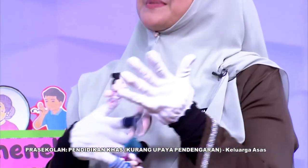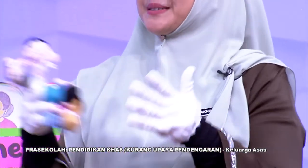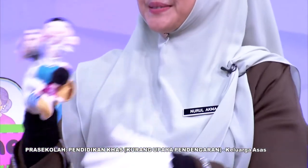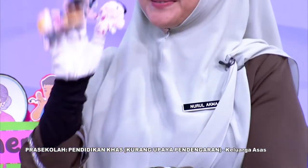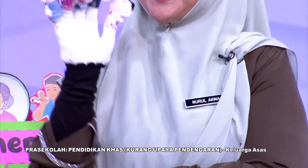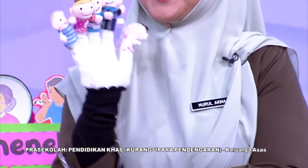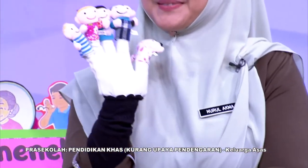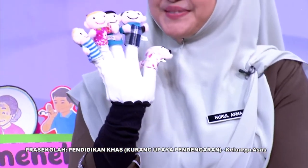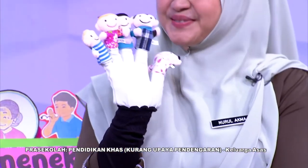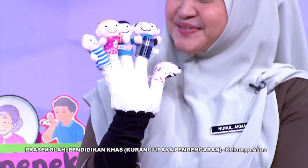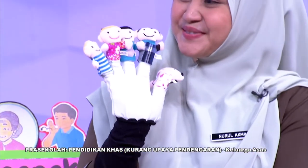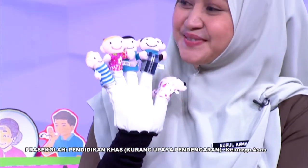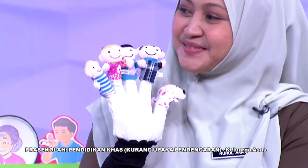iyo Hai